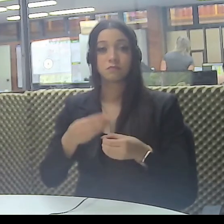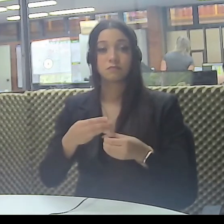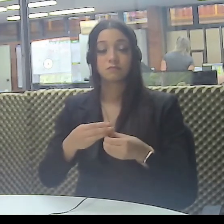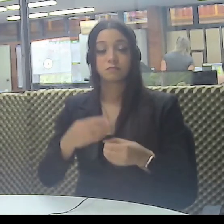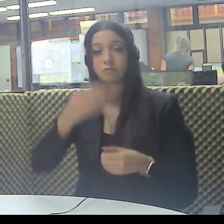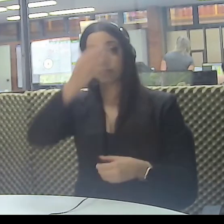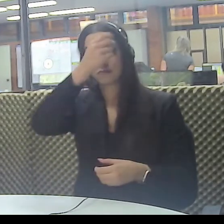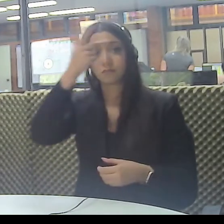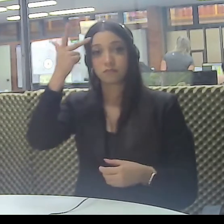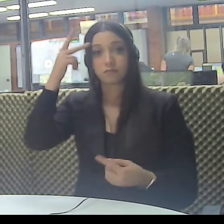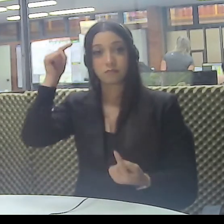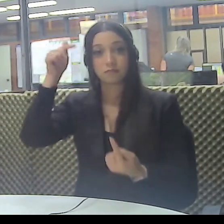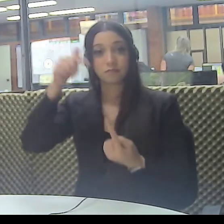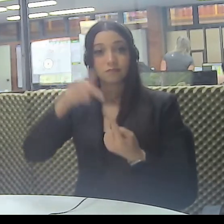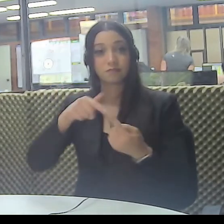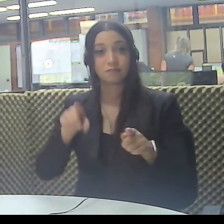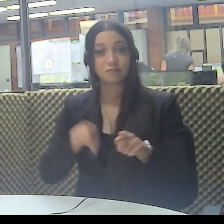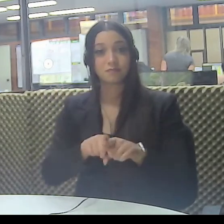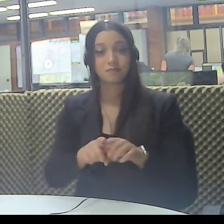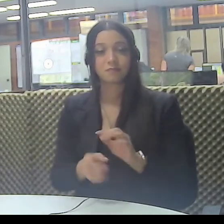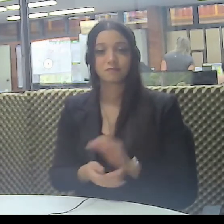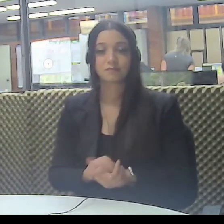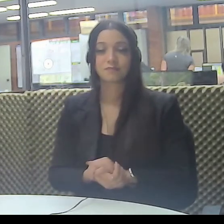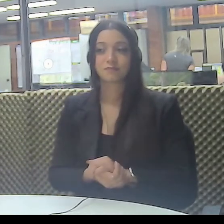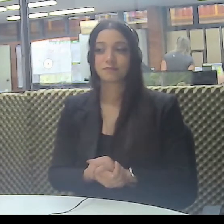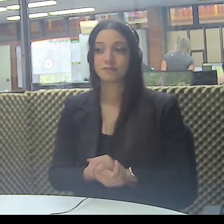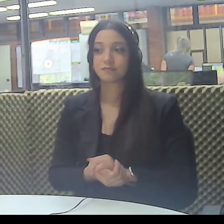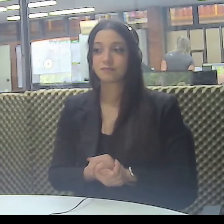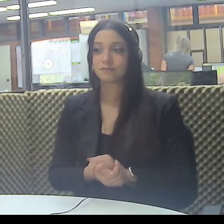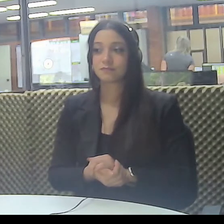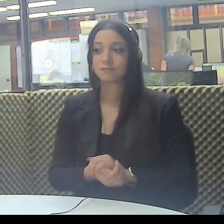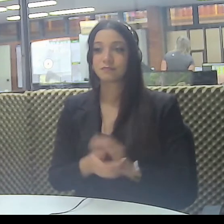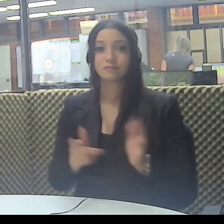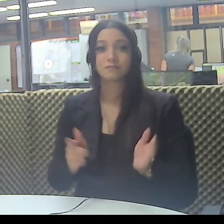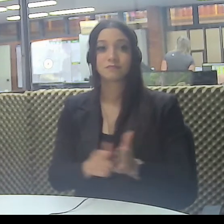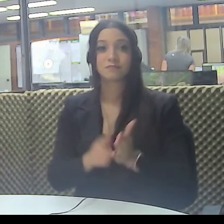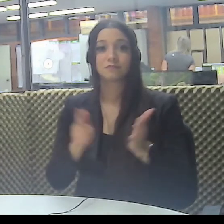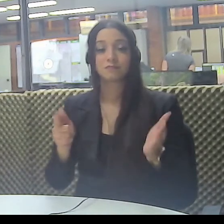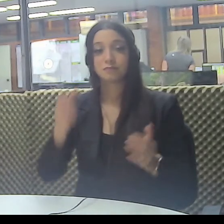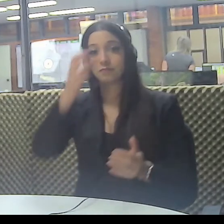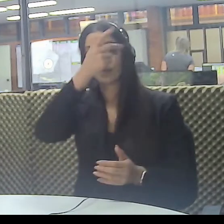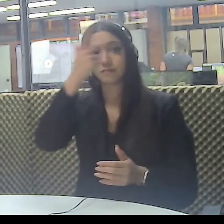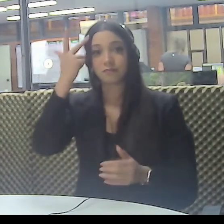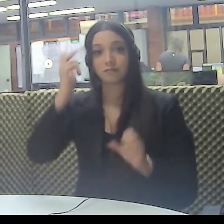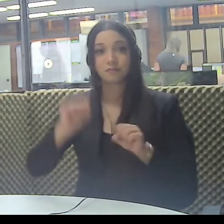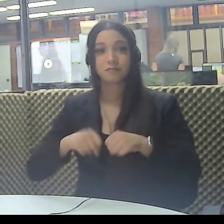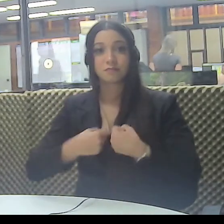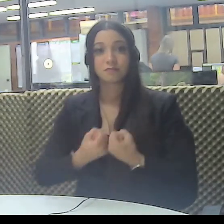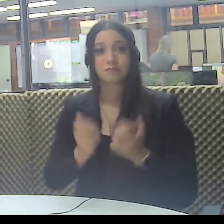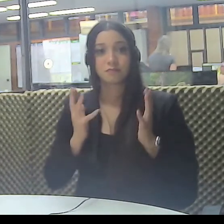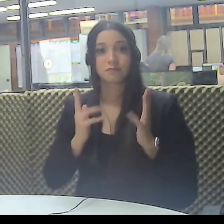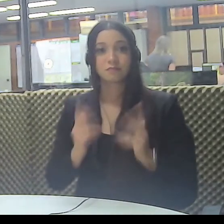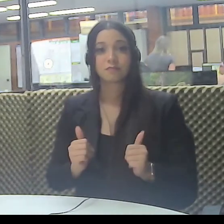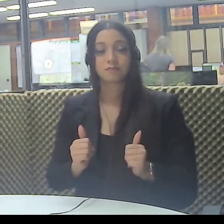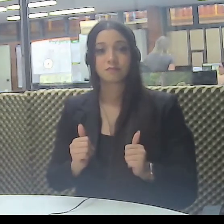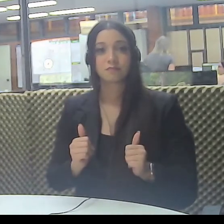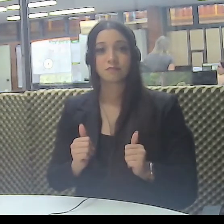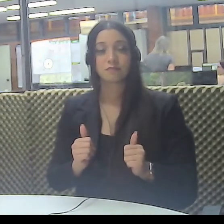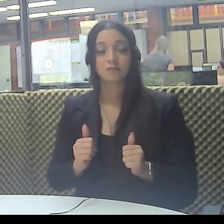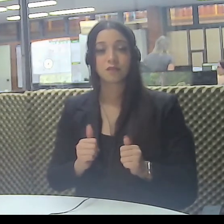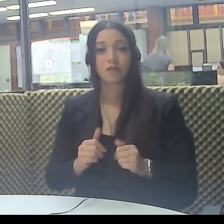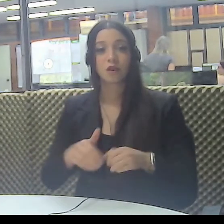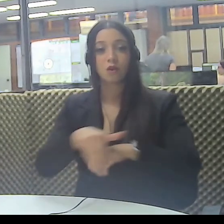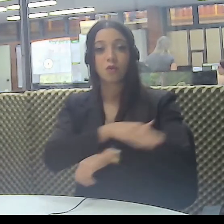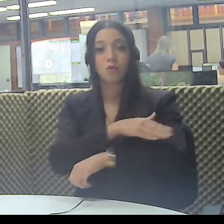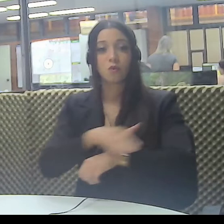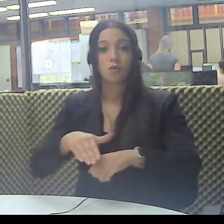com essa finalidade também. E seguindo com o jornal, a Prefeitura intensifica a limpeza de bueiros e boca de